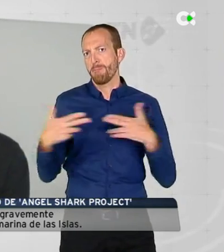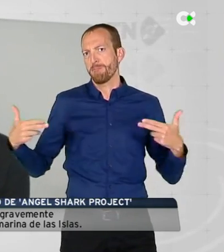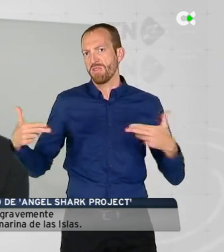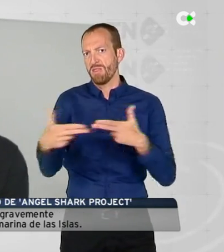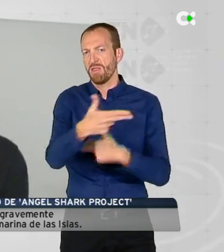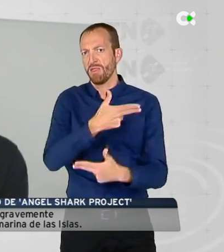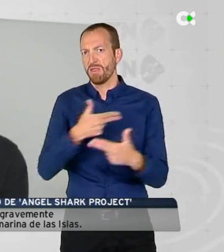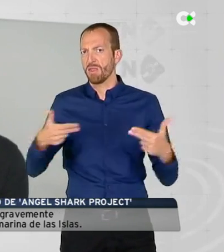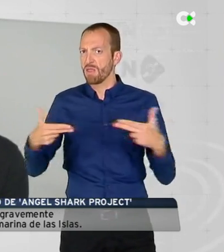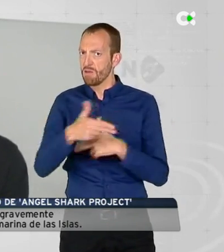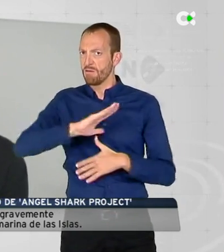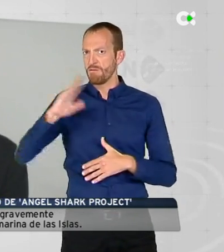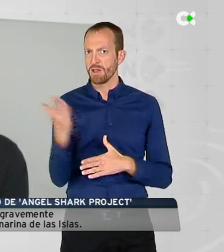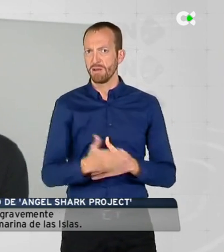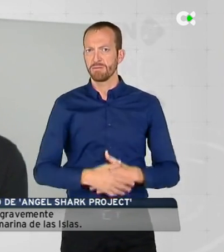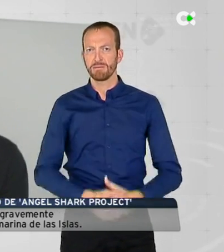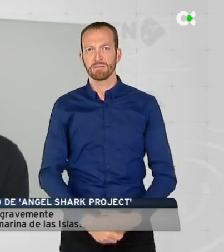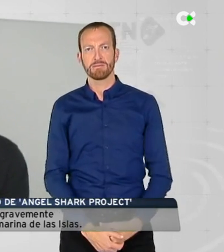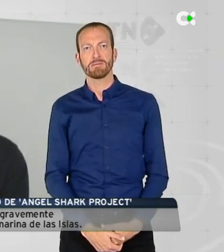la biodiversidad marina de las islas.